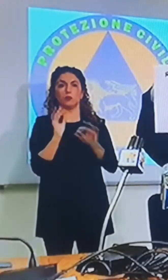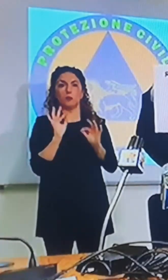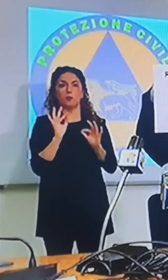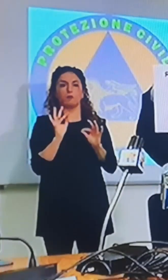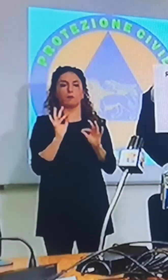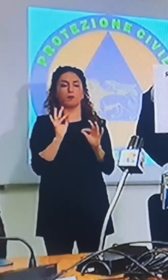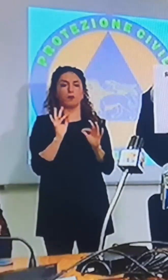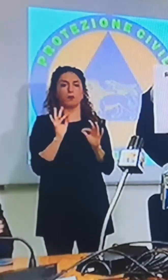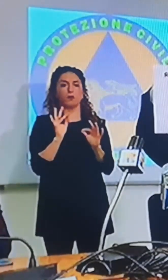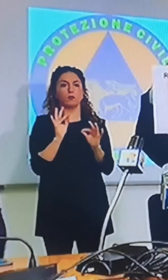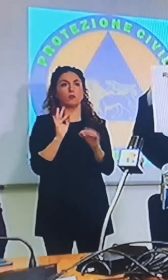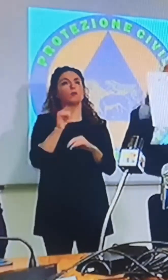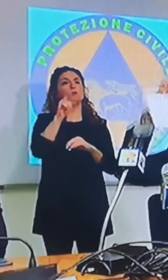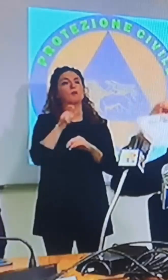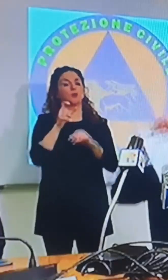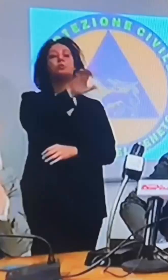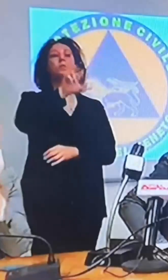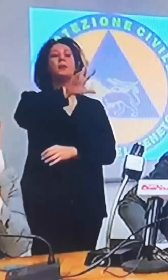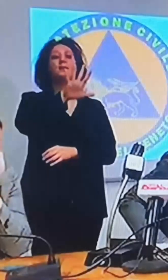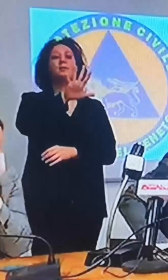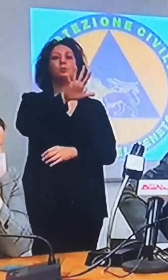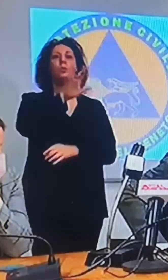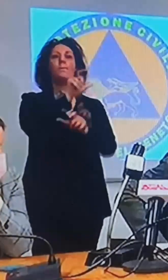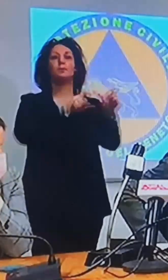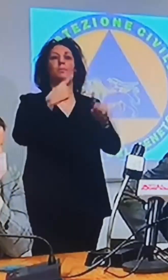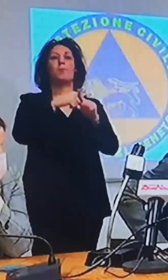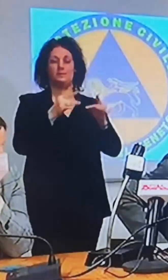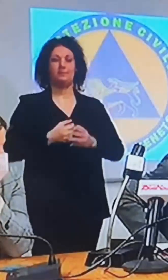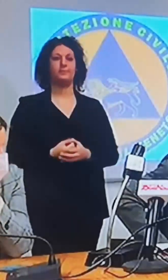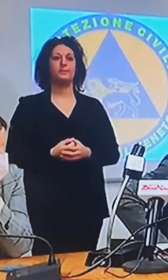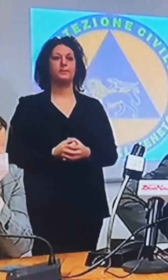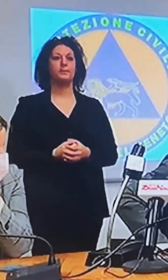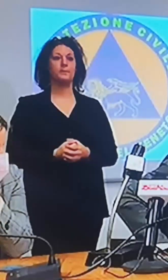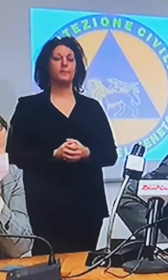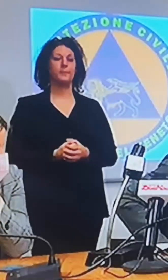è rappresentato dai pazienti Covid. Se facessimo la proporzione,